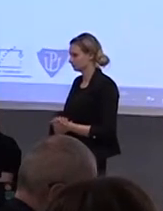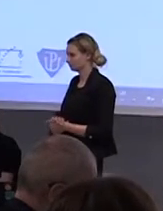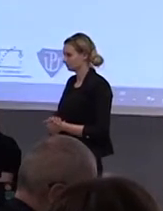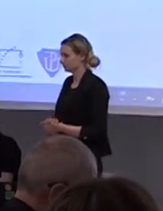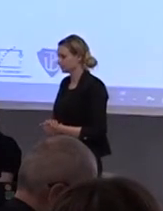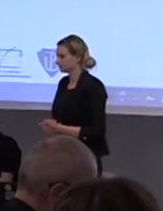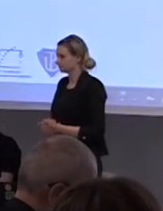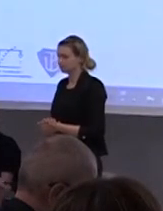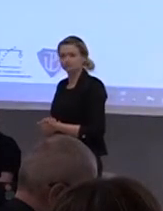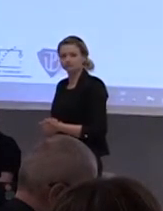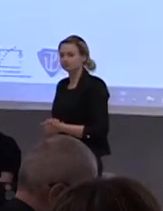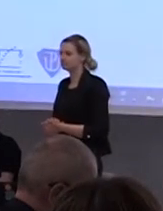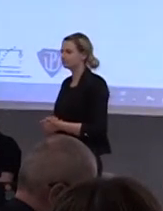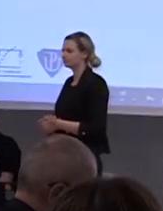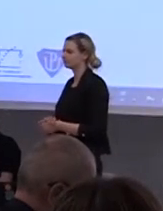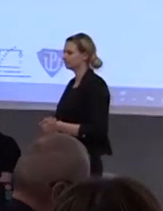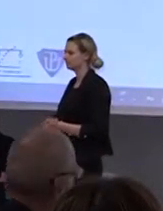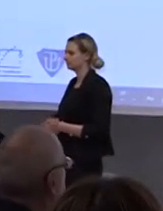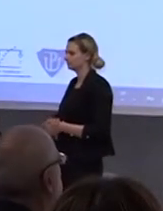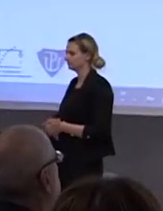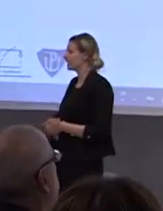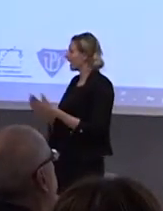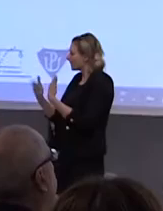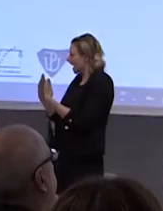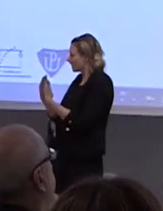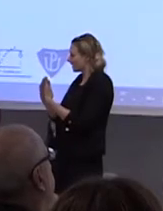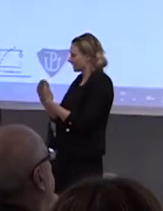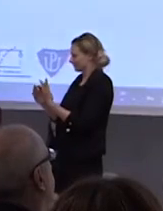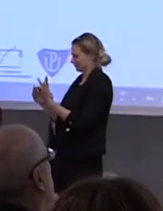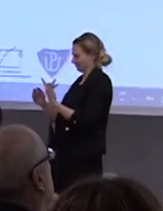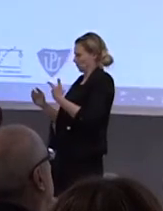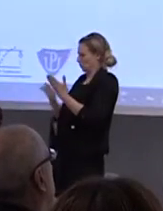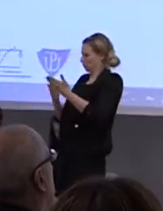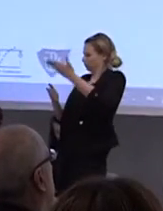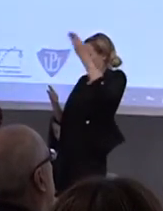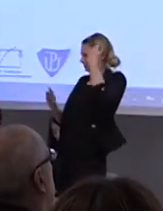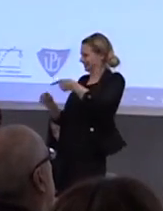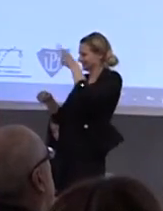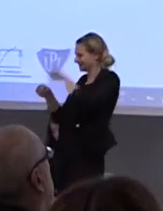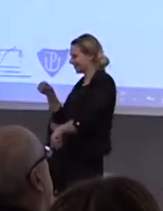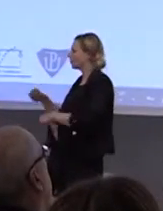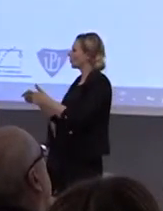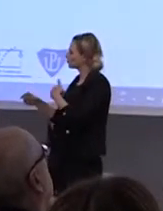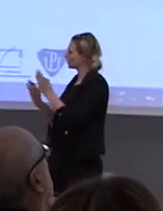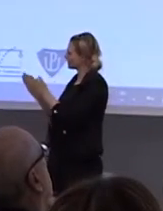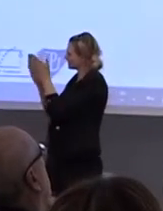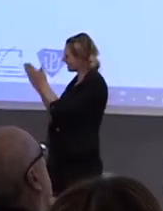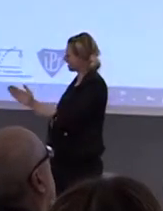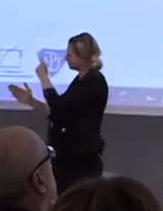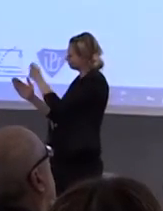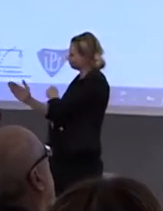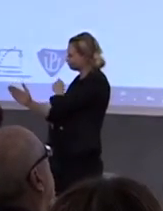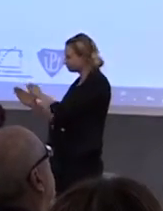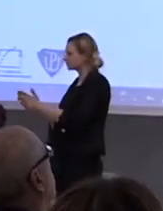work and strongly opposed the changes. Když byla tato inkluzivní politika pro všechny poprvé